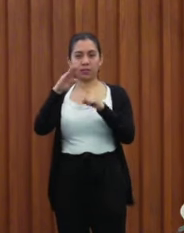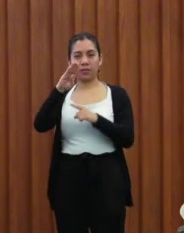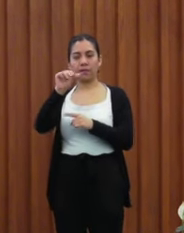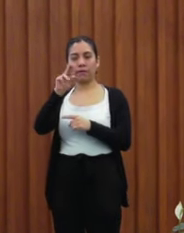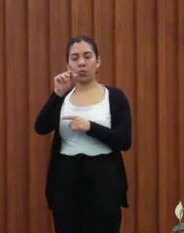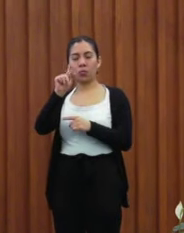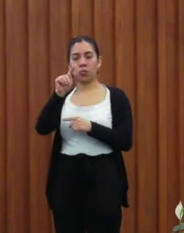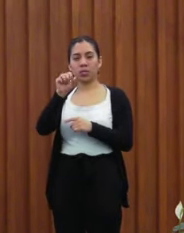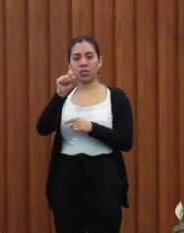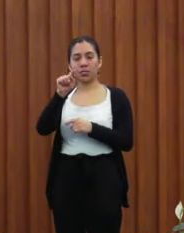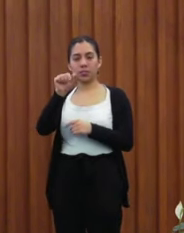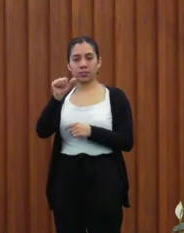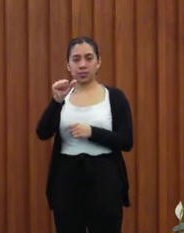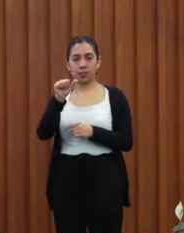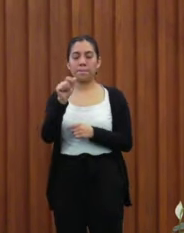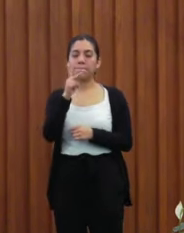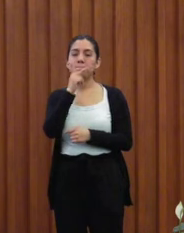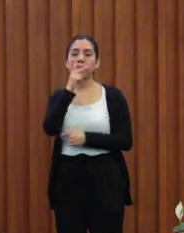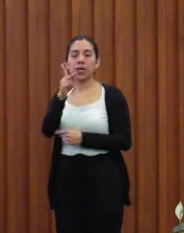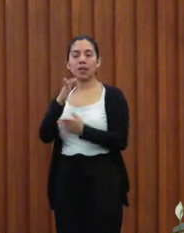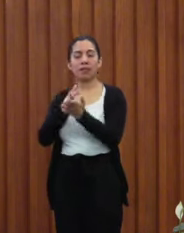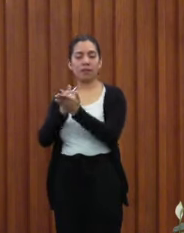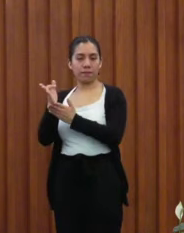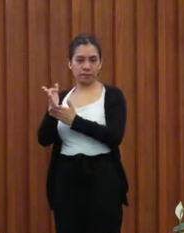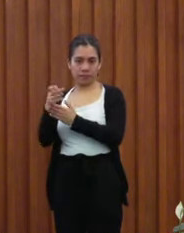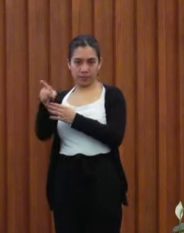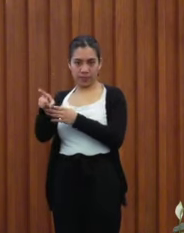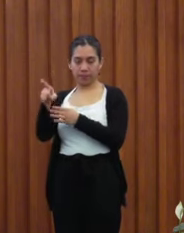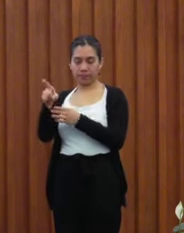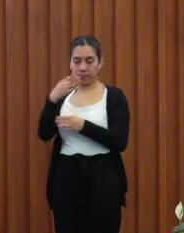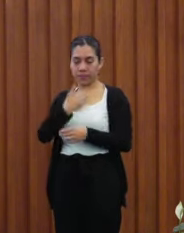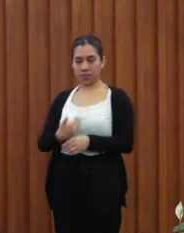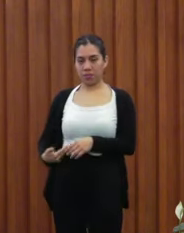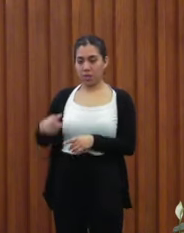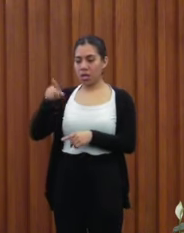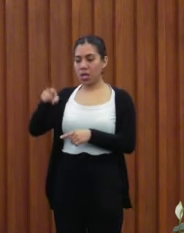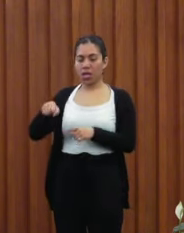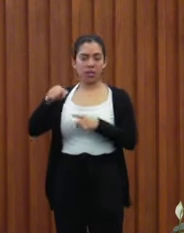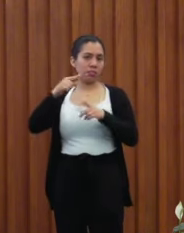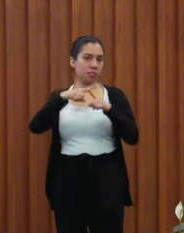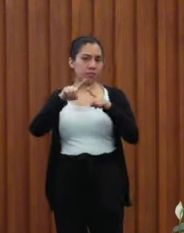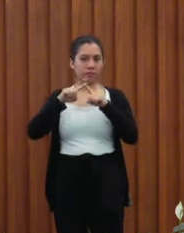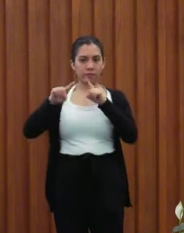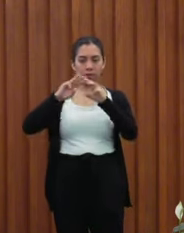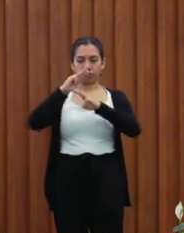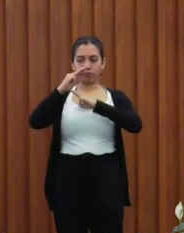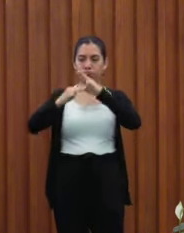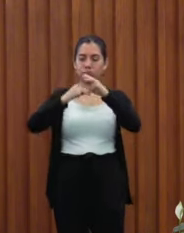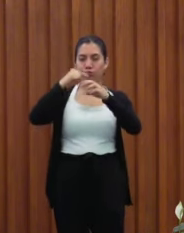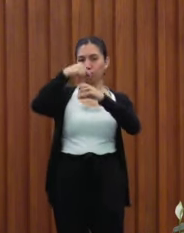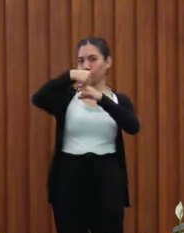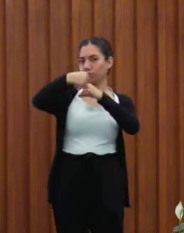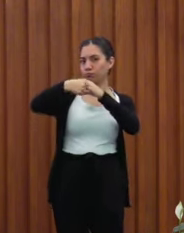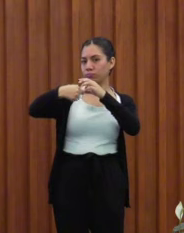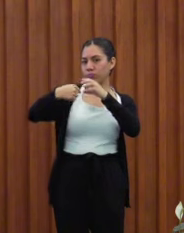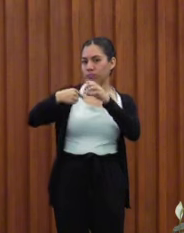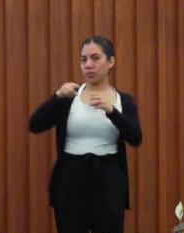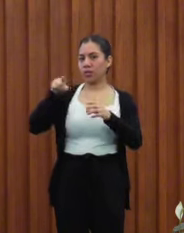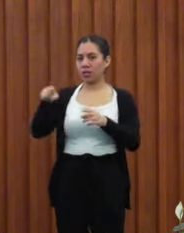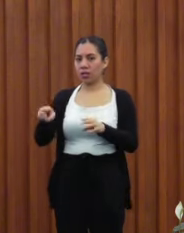Fiel. Y ha venido y esparciendo por el mundo, donde lo deja, un discurso